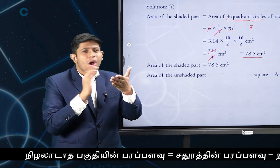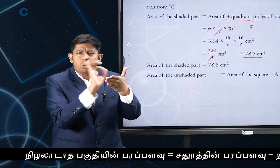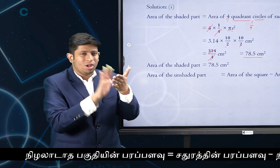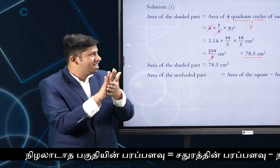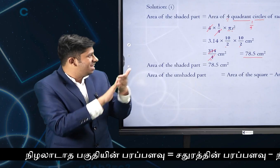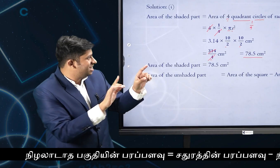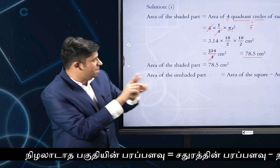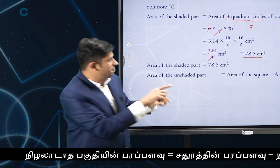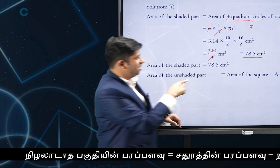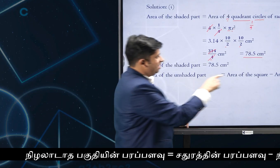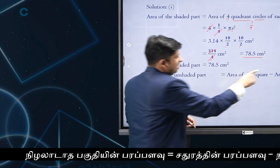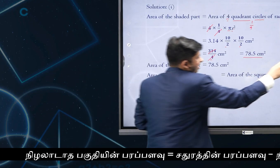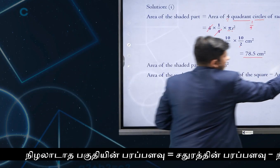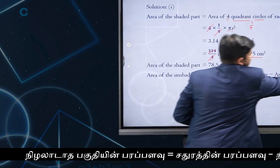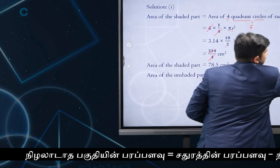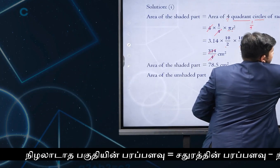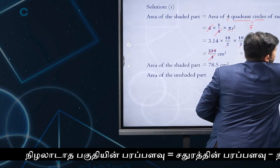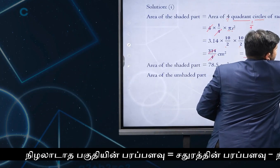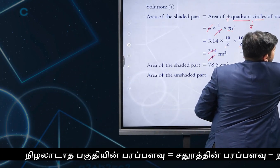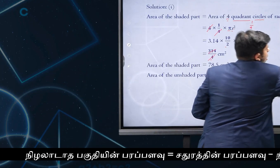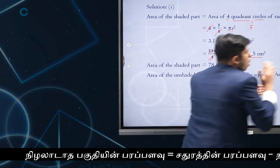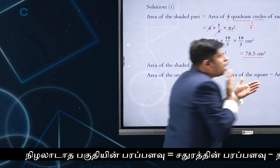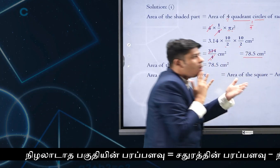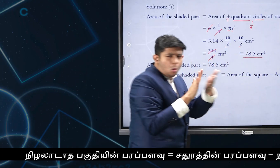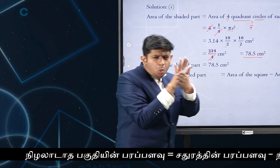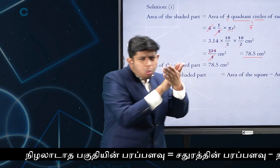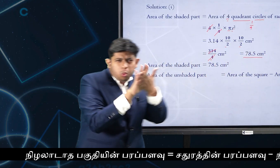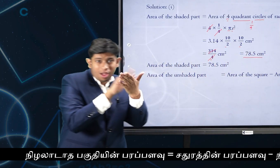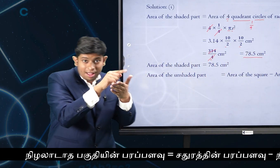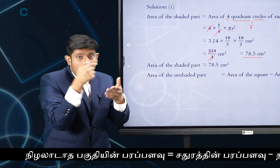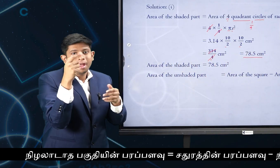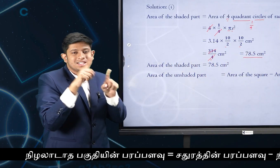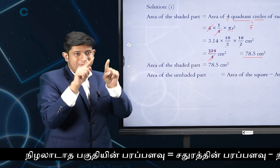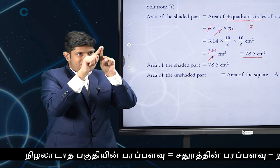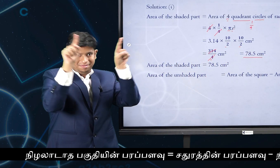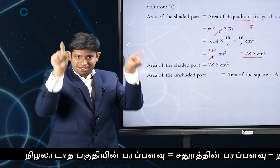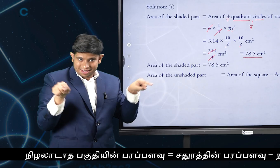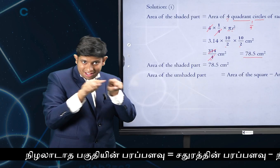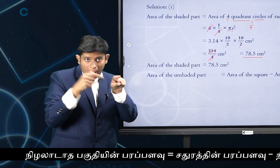நிழலாடாத பகுதியின் பரப்பளவு ஈடு சதுரத்தின் பரப்பளவு கழித்தல் நிழல் பகுதியின்